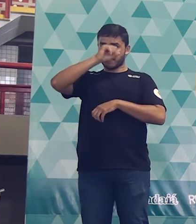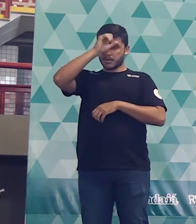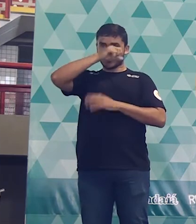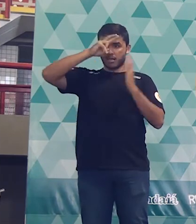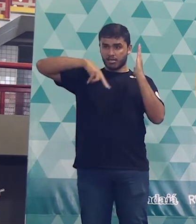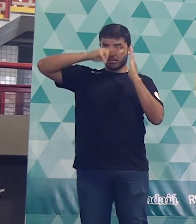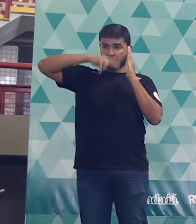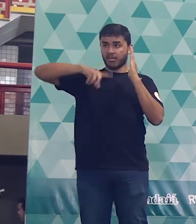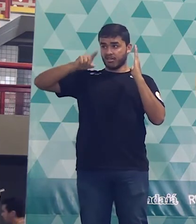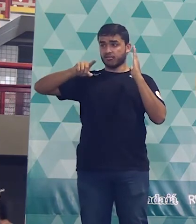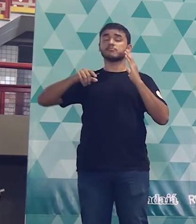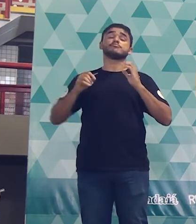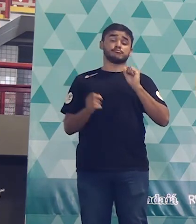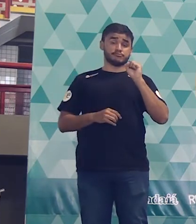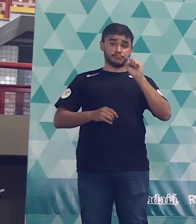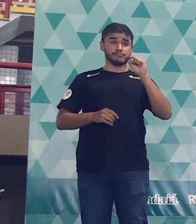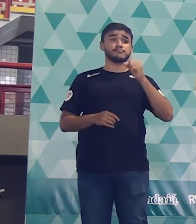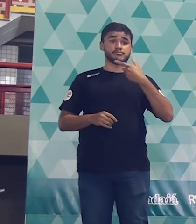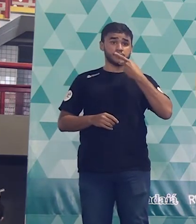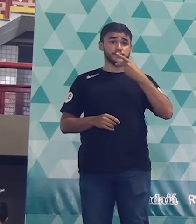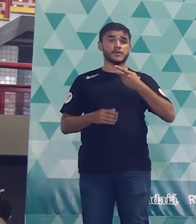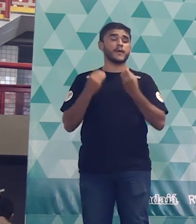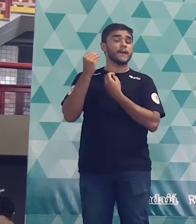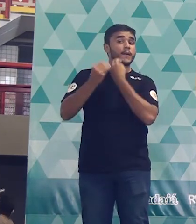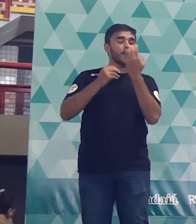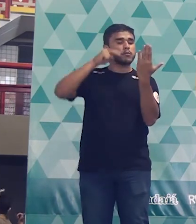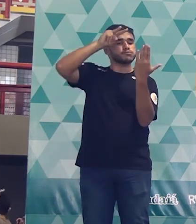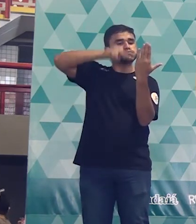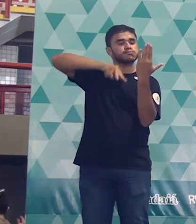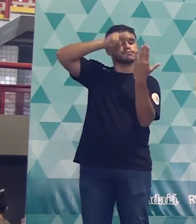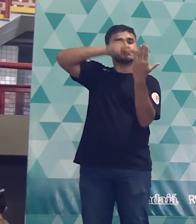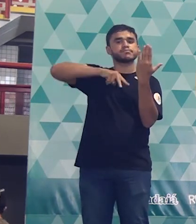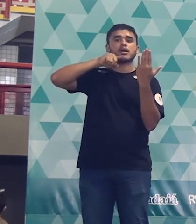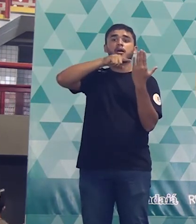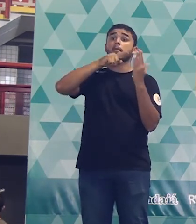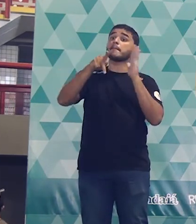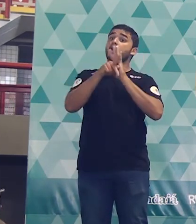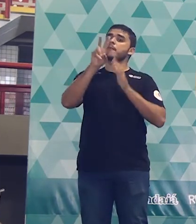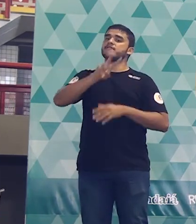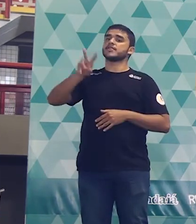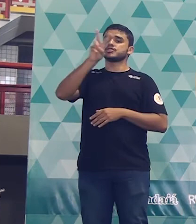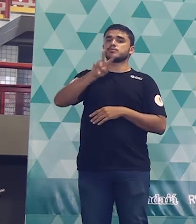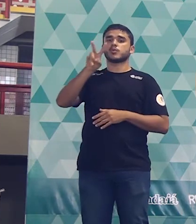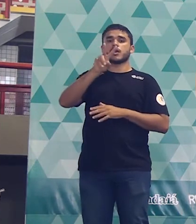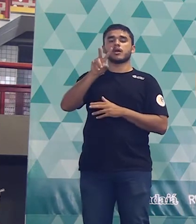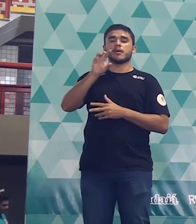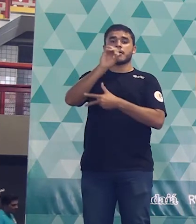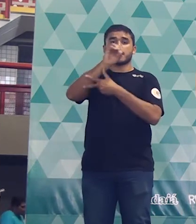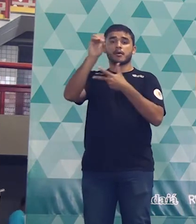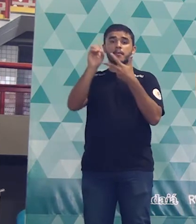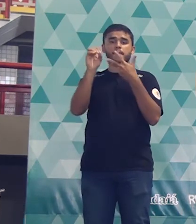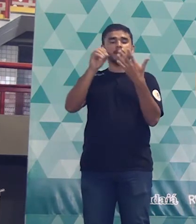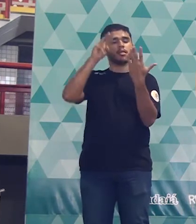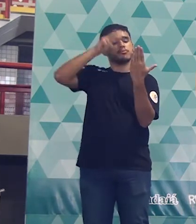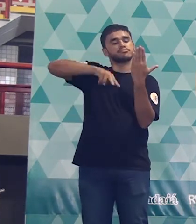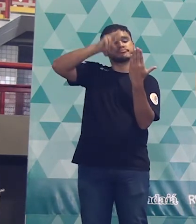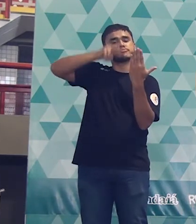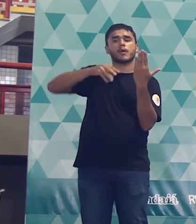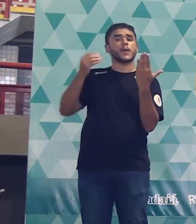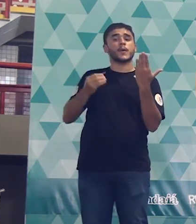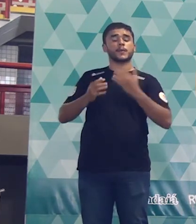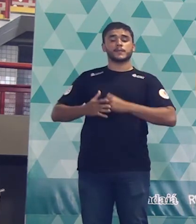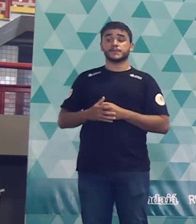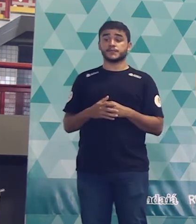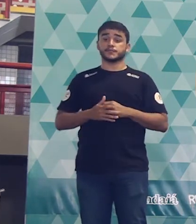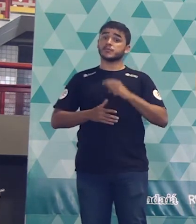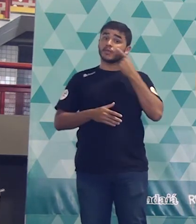Aprender a ler. Ou como ler uma questão de vestibular, como ler uma questão de Enem. Vocês